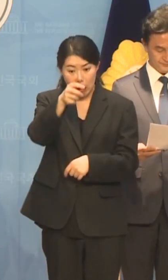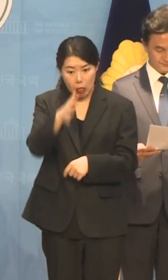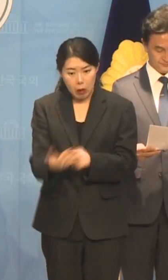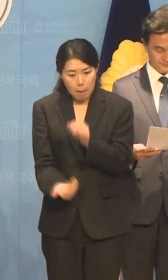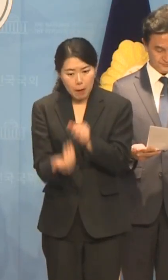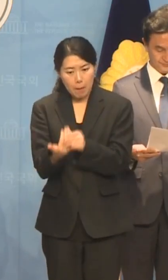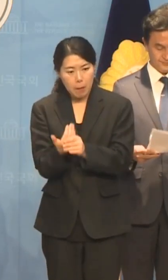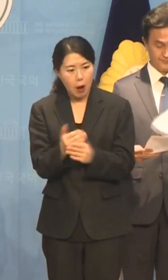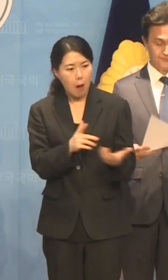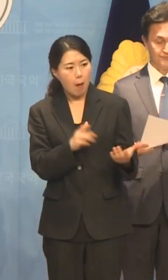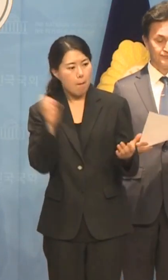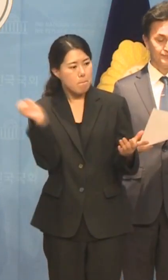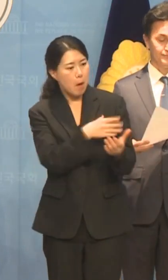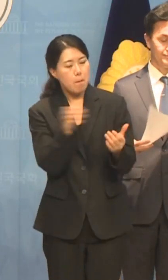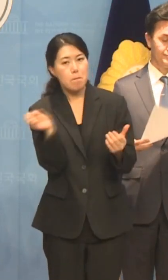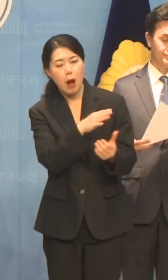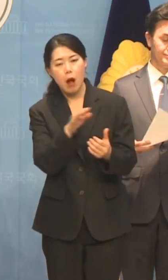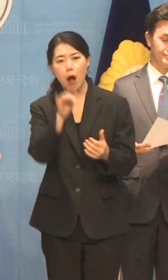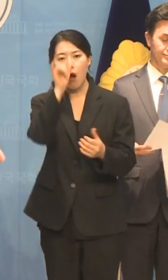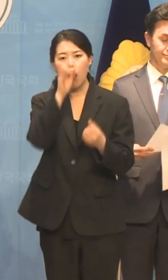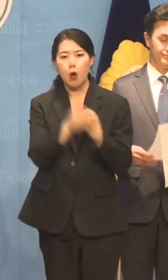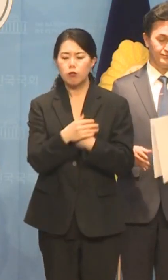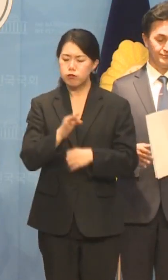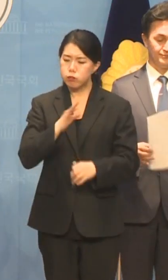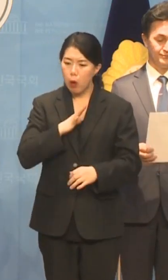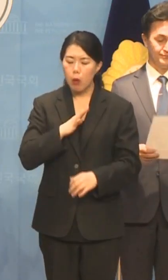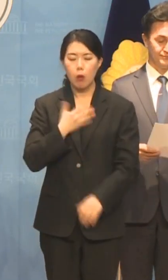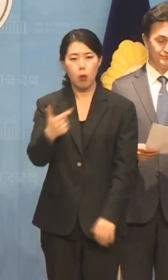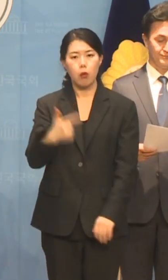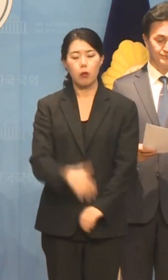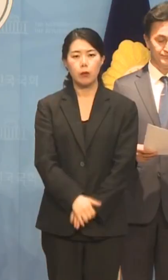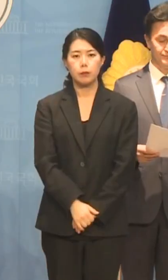발생한 사건이기에 충격을 금할 수 없다.